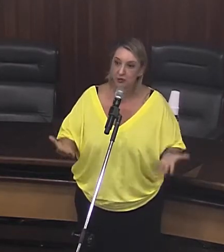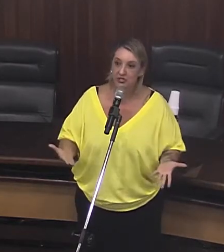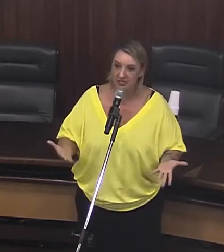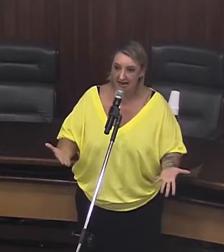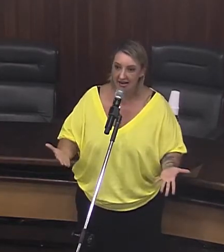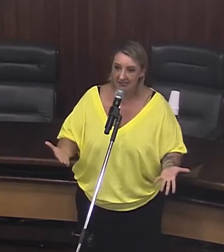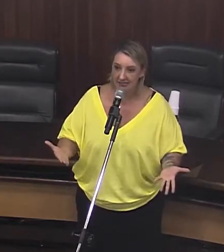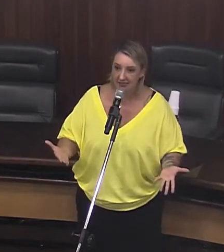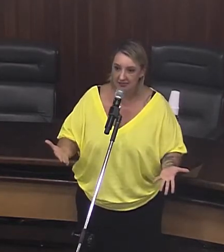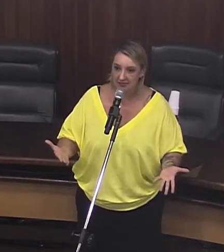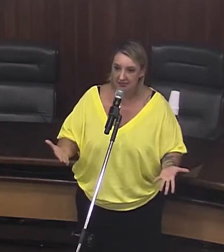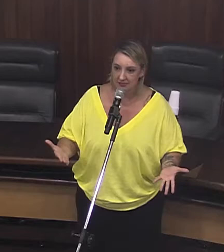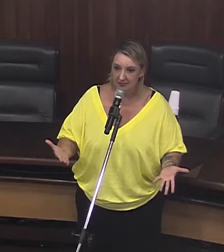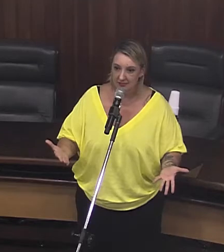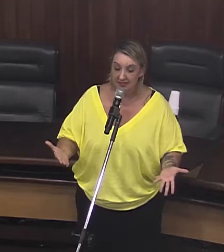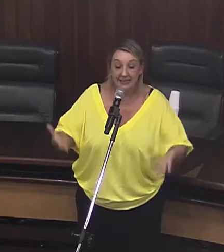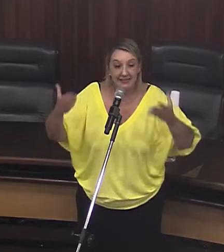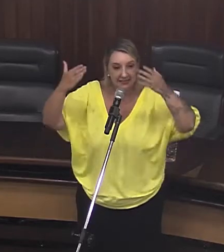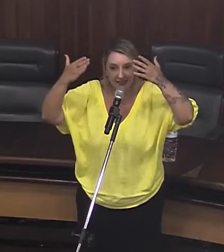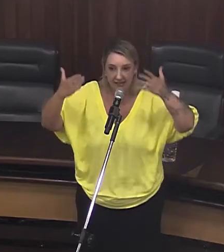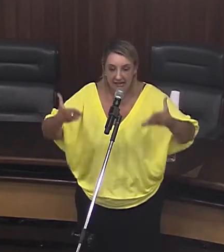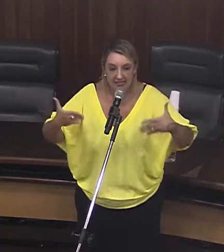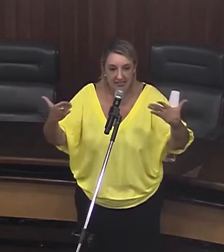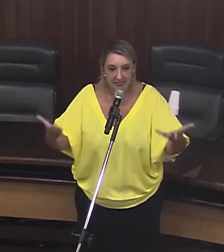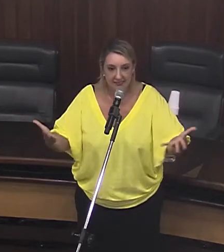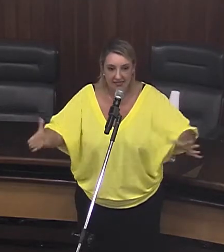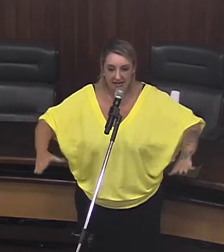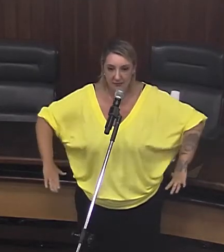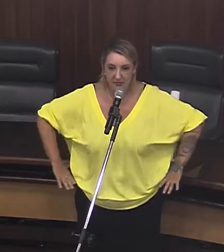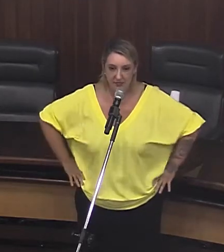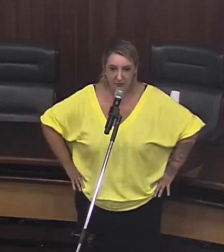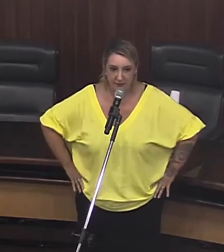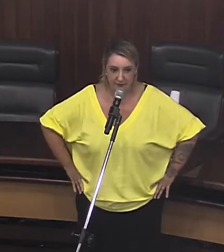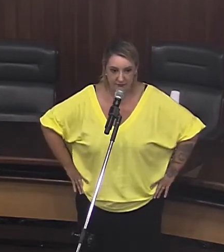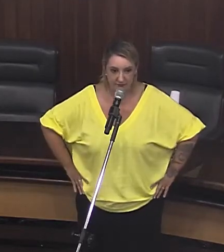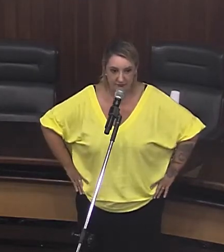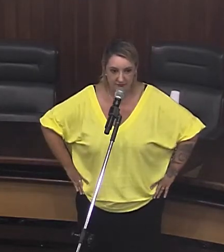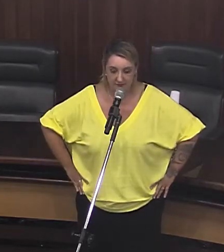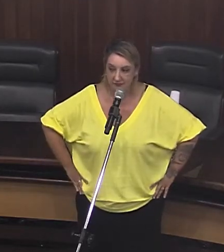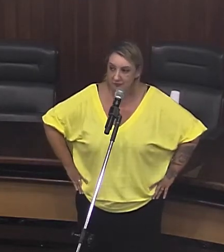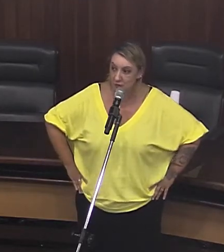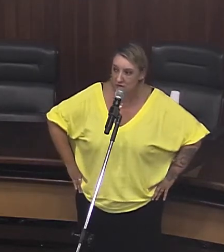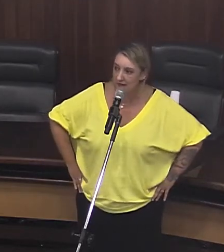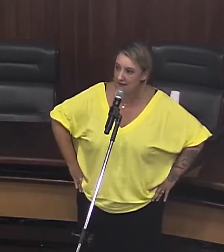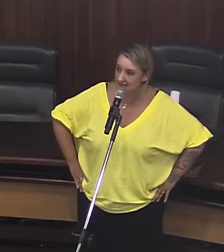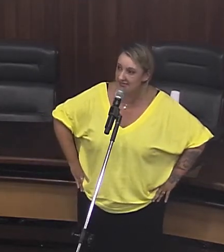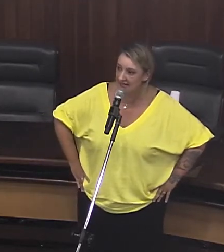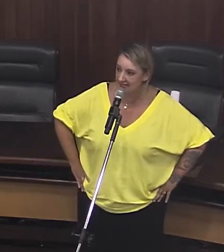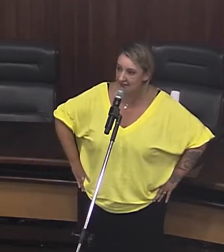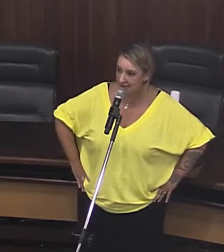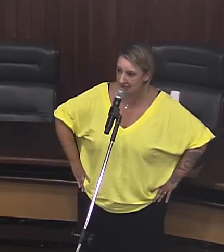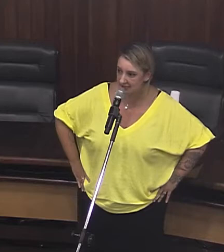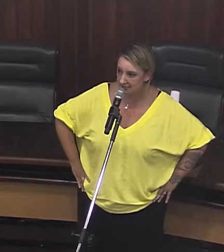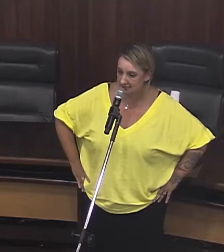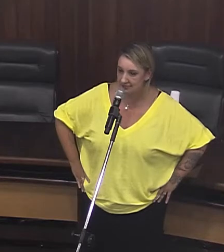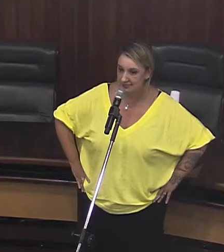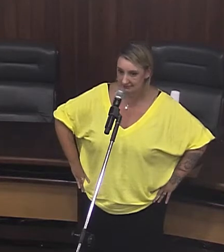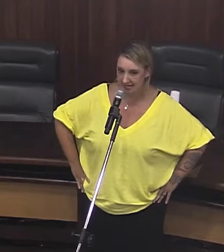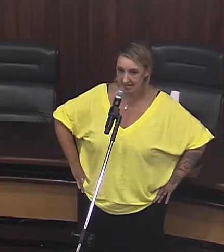de carne? Quem canta Carmen de novo? Nunca mais ninguém na vida, né?